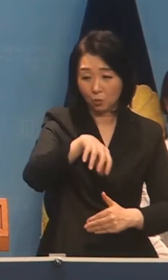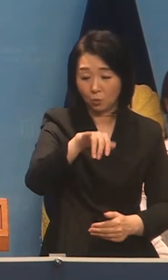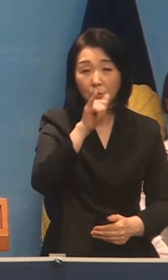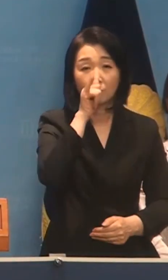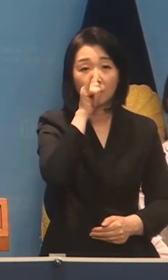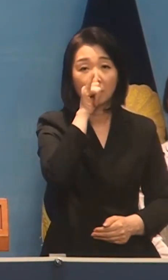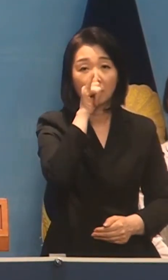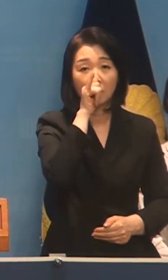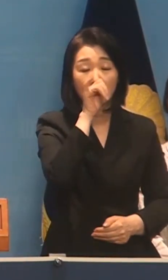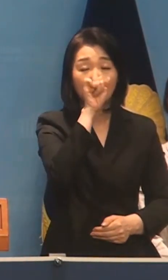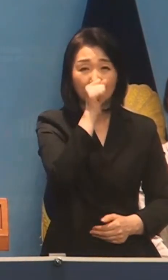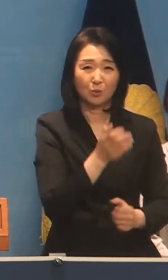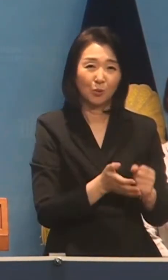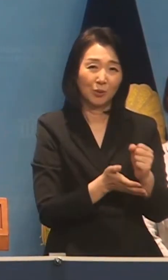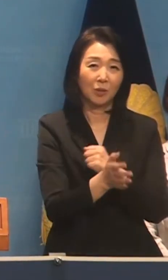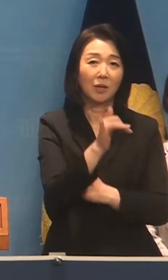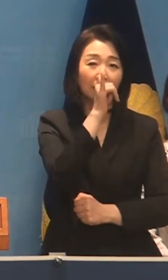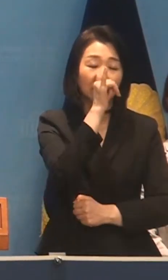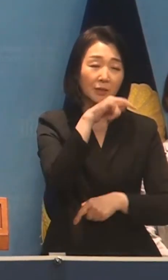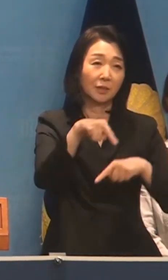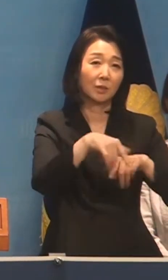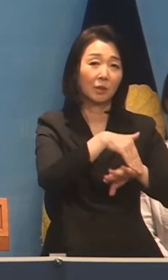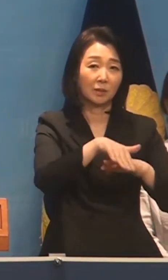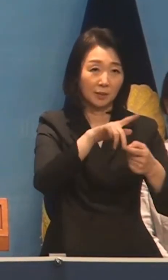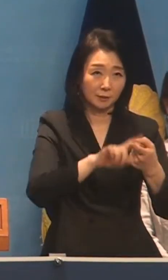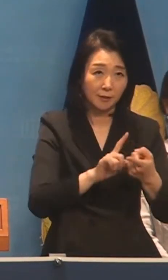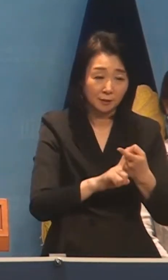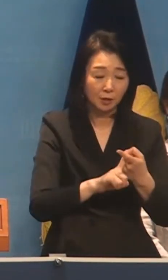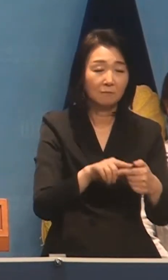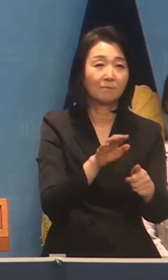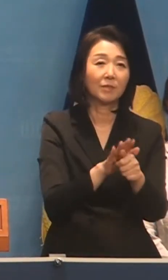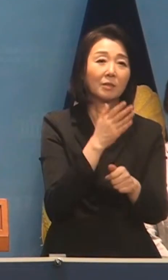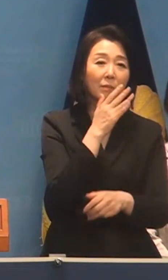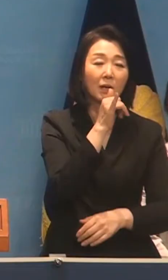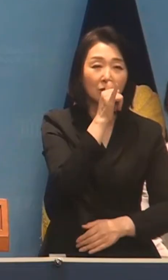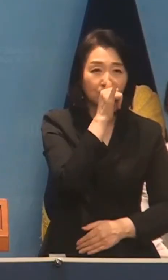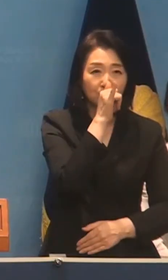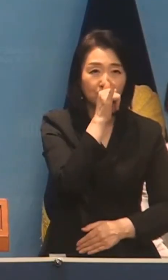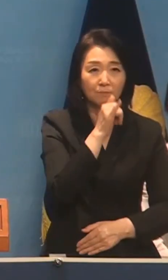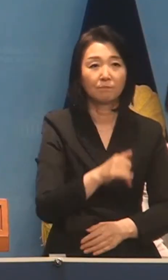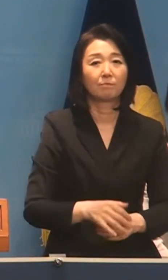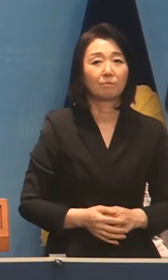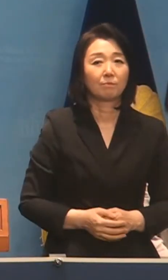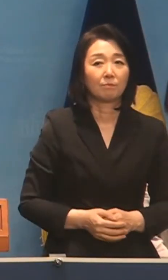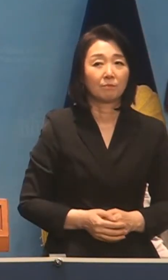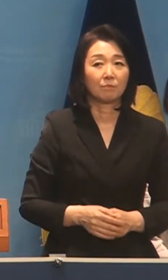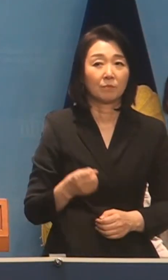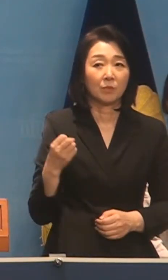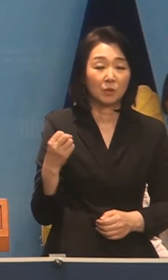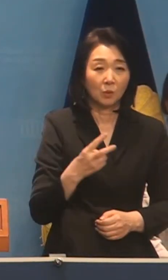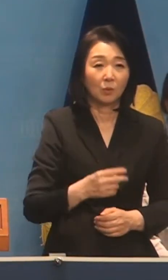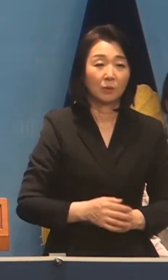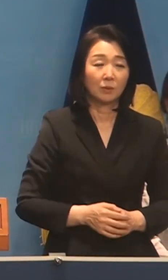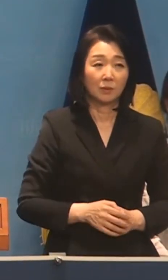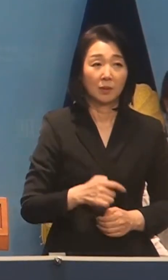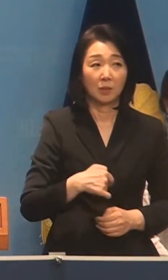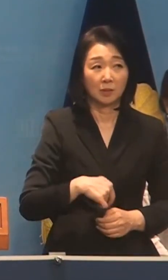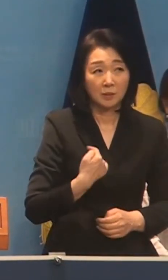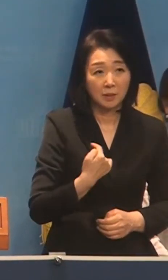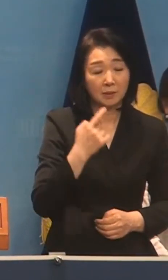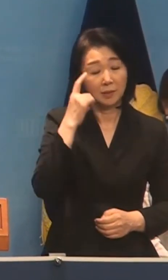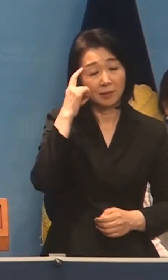현장에 좋은 영향을 미치는 정책에 대해서 제지할 수 있고 있어야 하고, 그리고 자신의